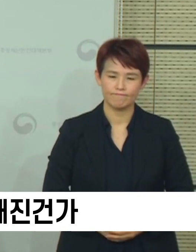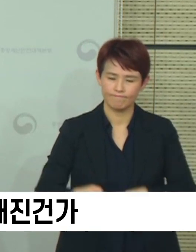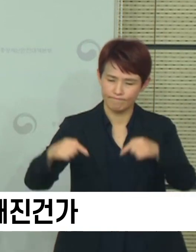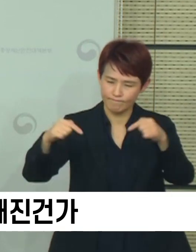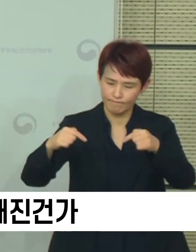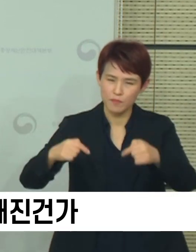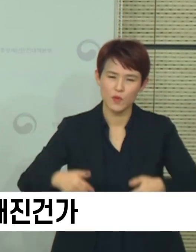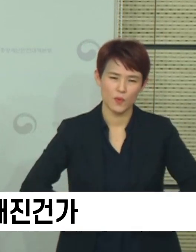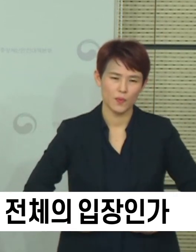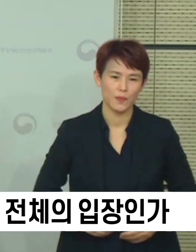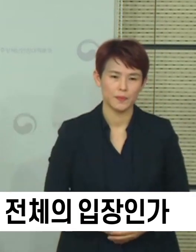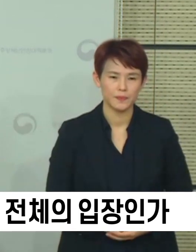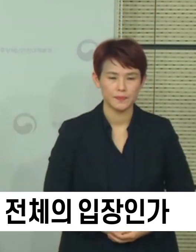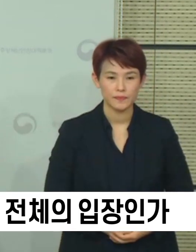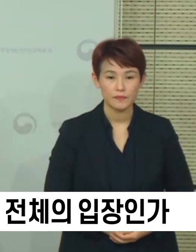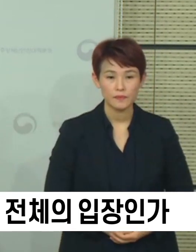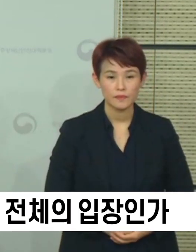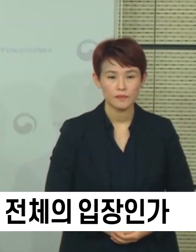생각을 합니다. 그